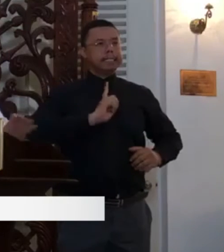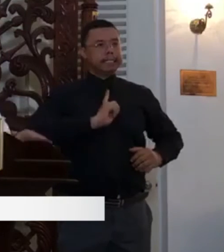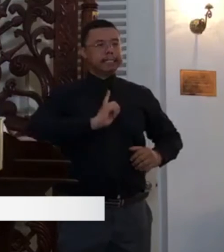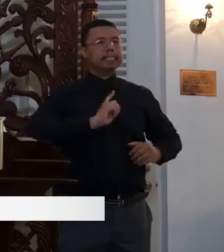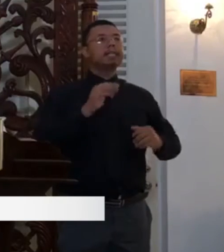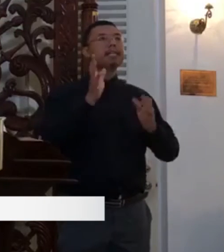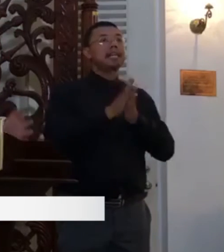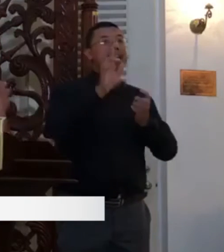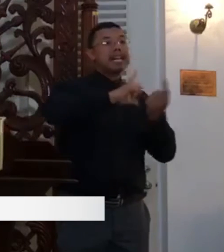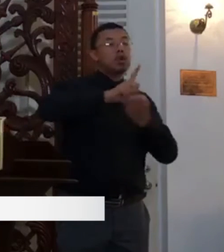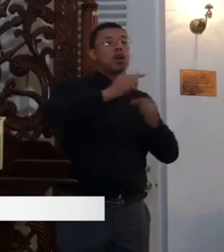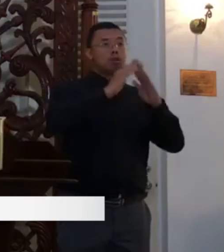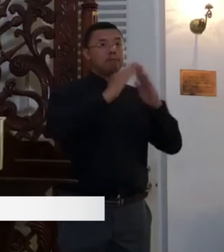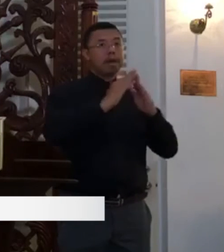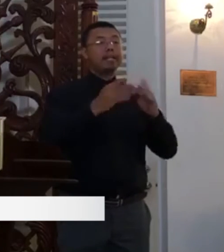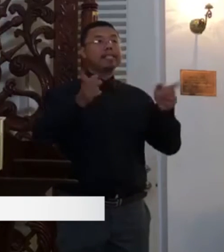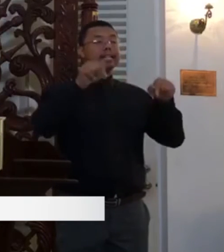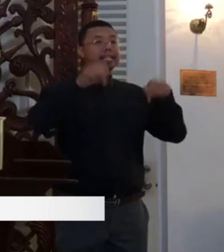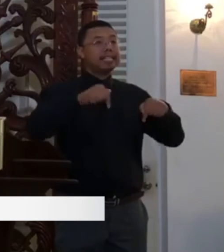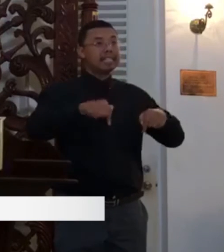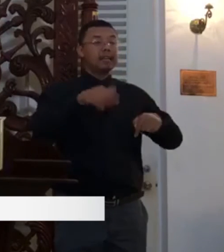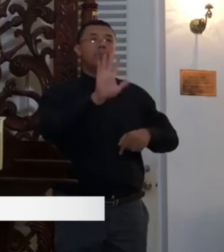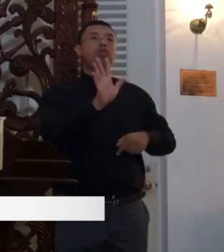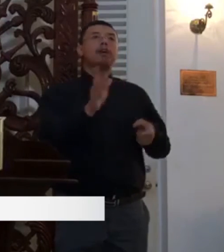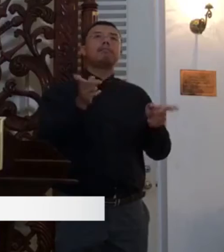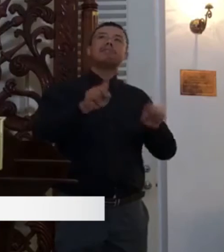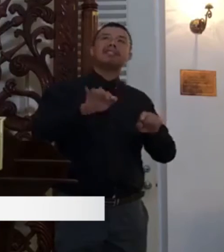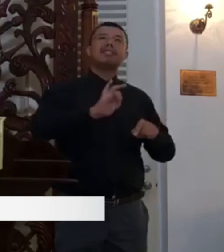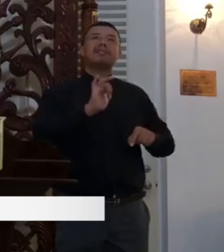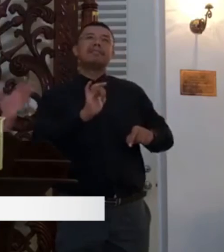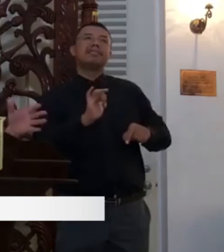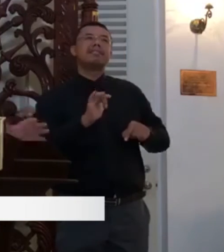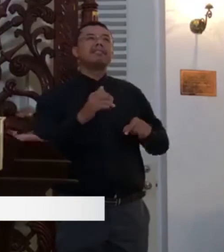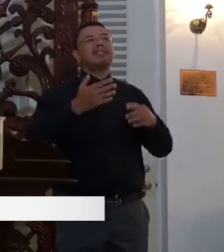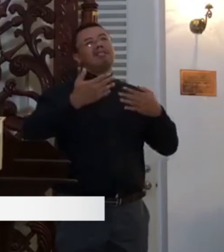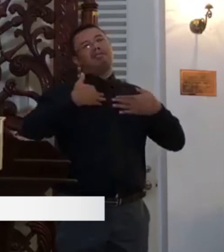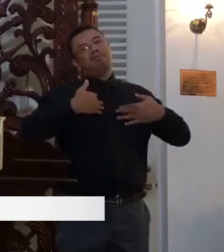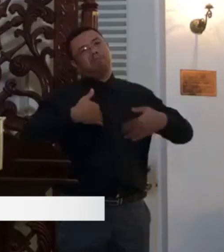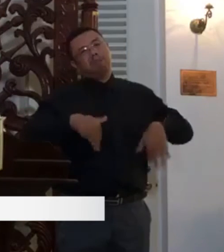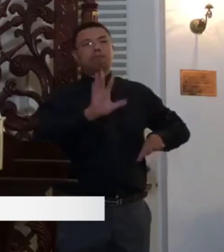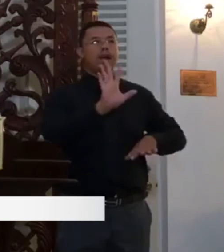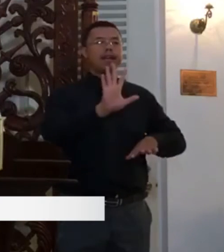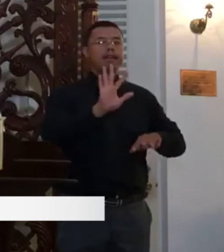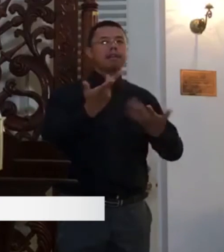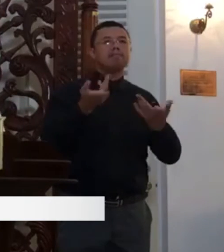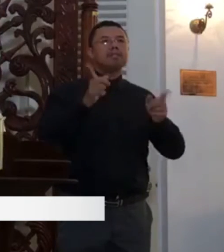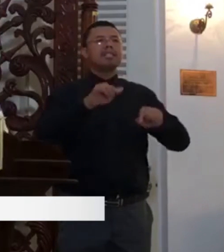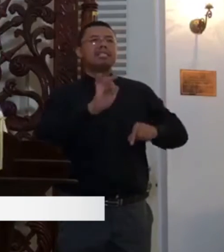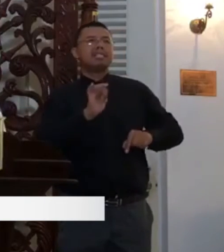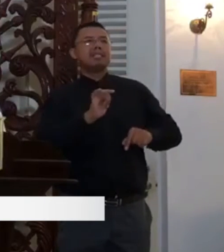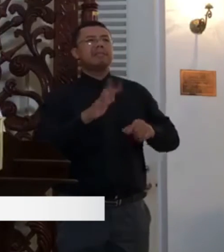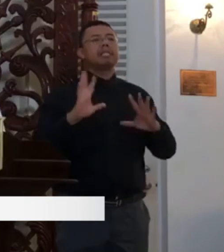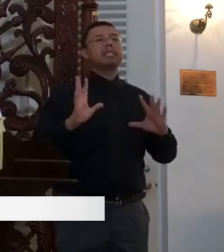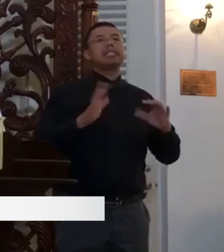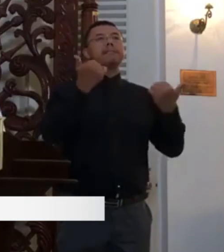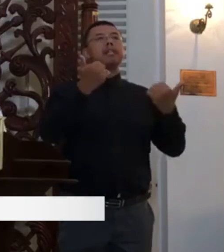lingkungan rumah. Jadikan ini bukan sebagai sebuah penderitaan. Jadikan ini sebagai